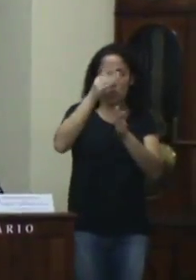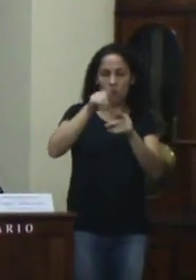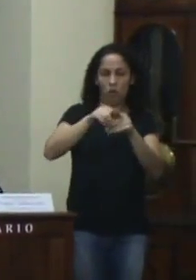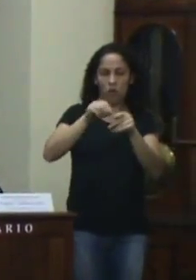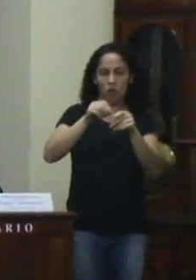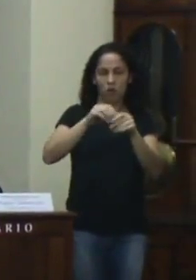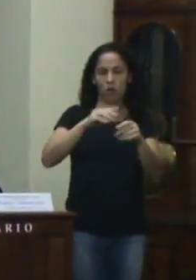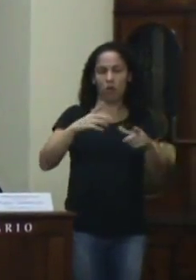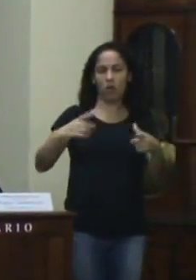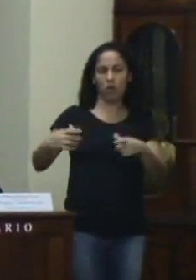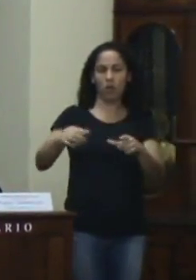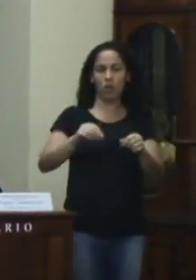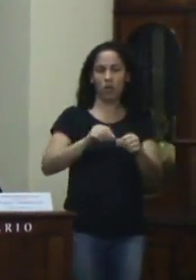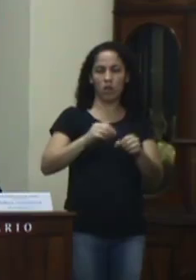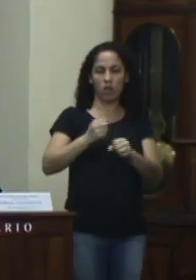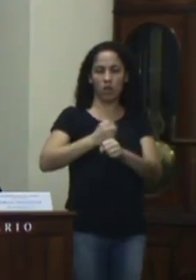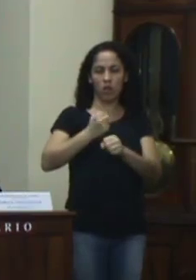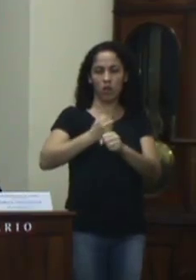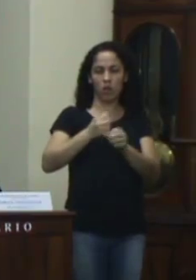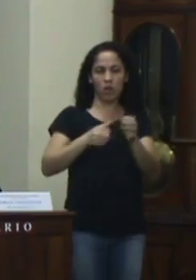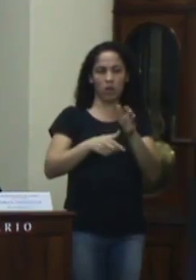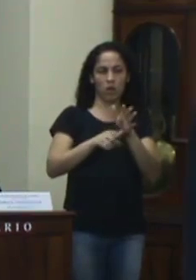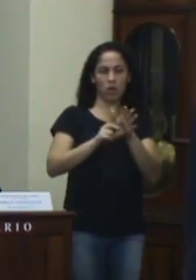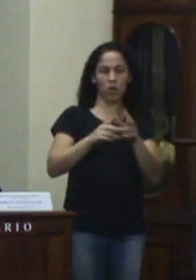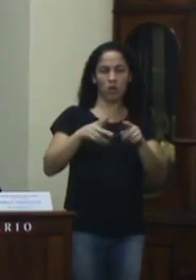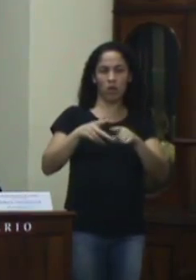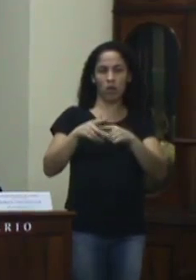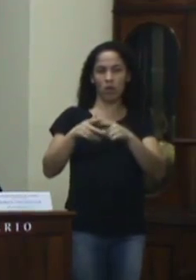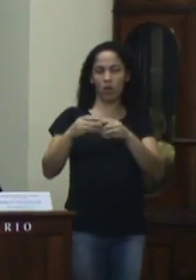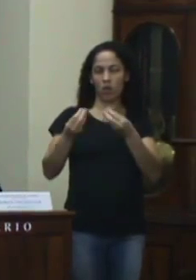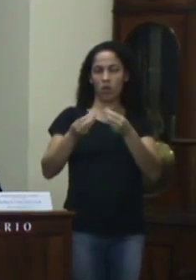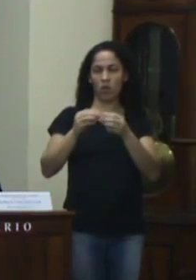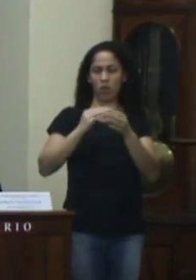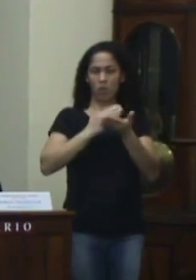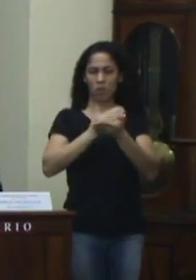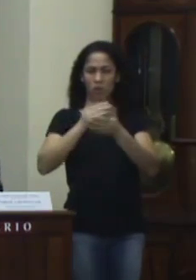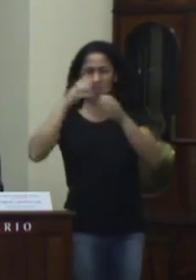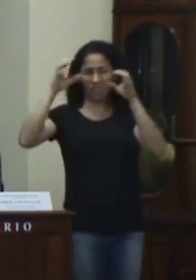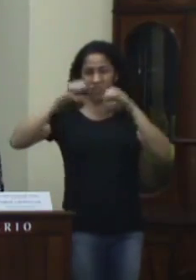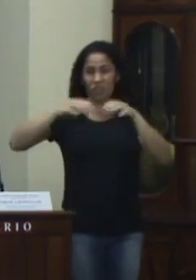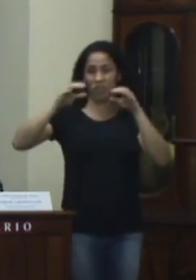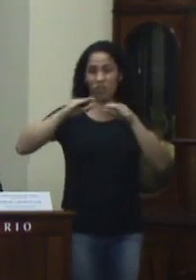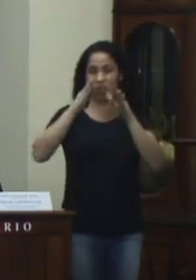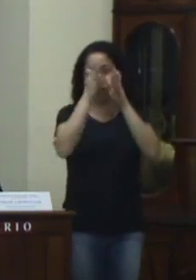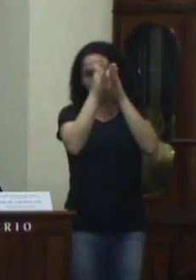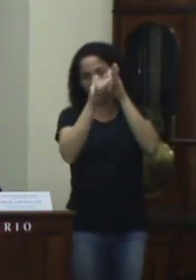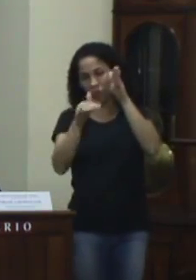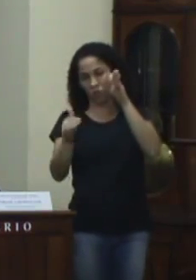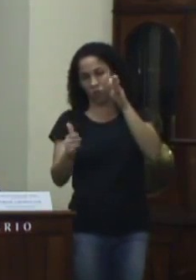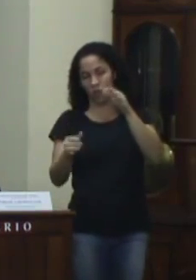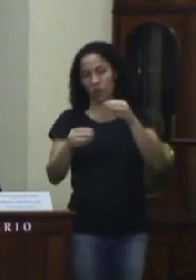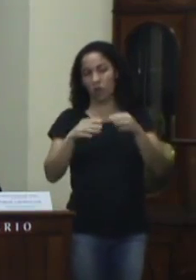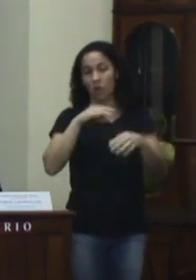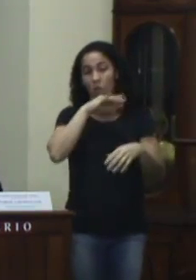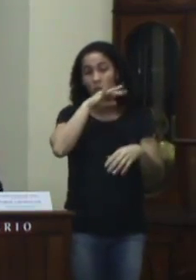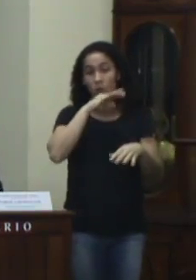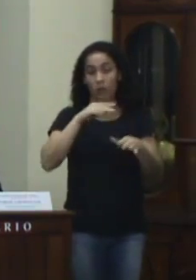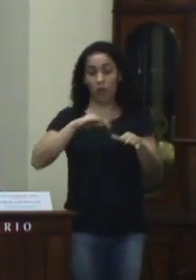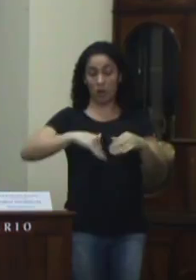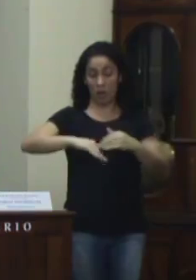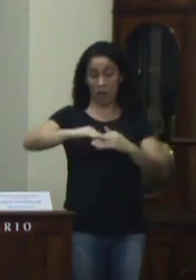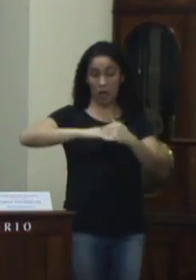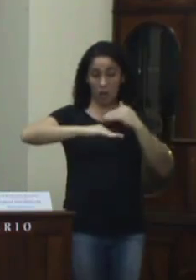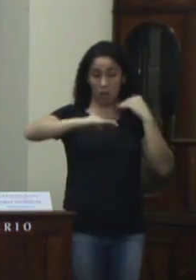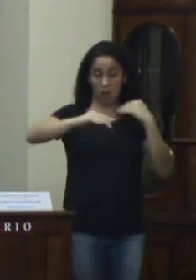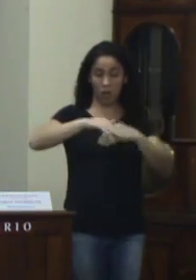local onde estão sendo realizadas as obras de reparo. Com o início das chuvas, o monte está cedendo, deixando a rua coberta de lama,